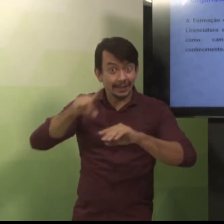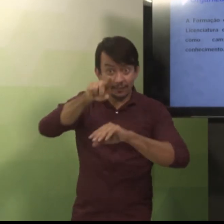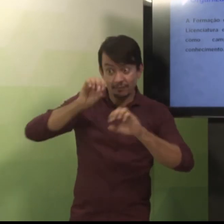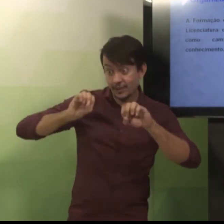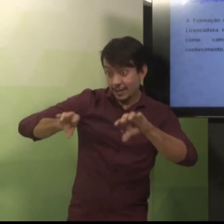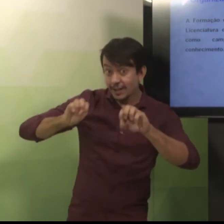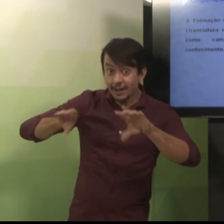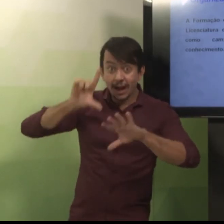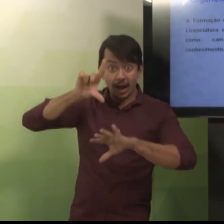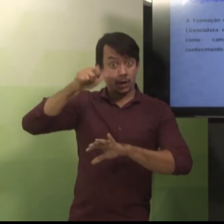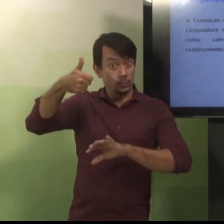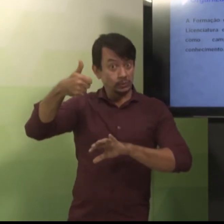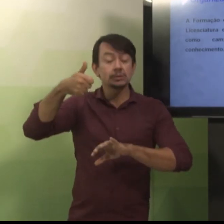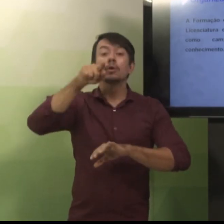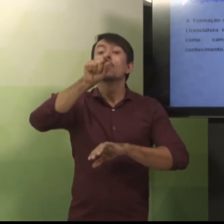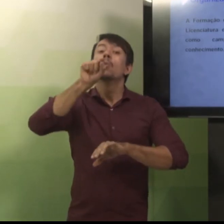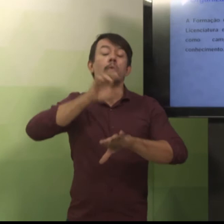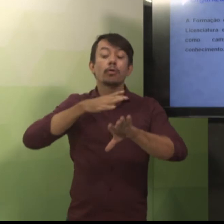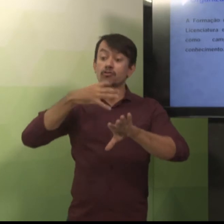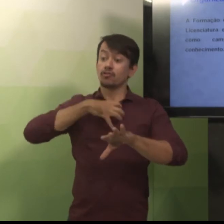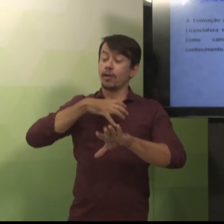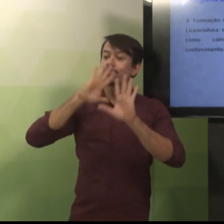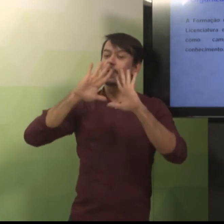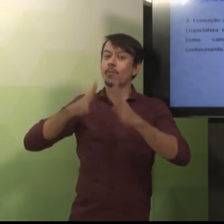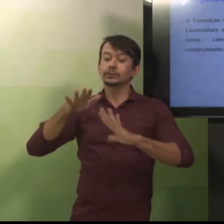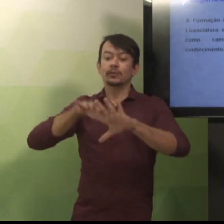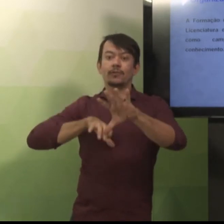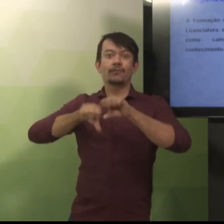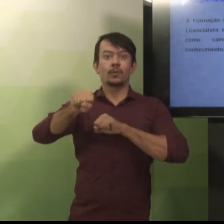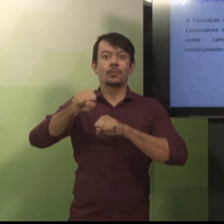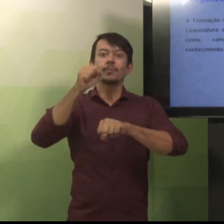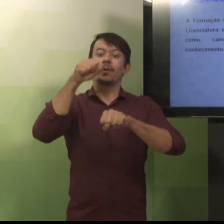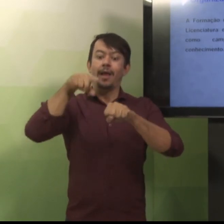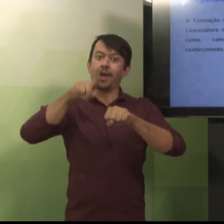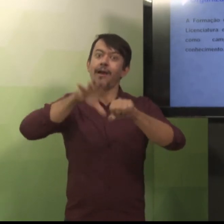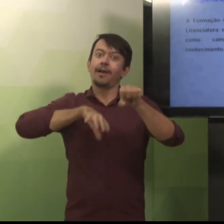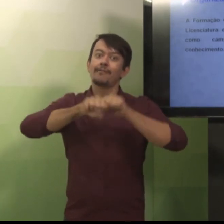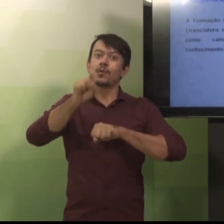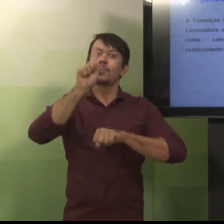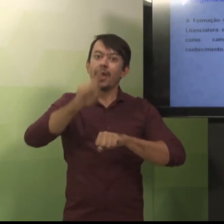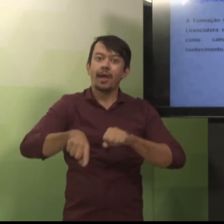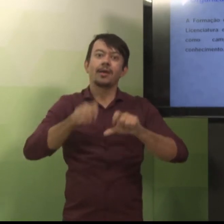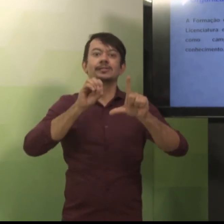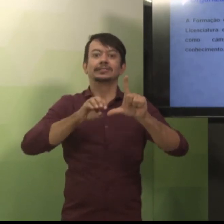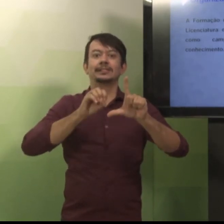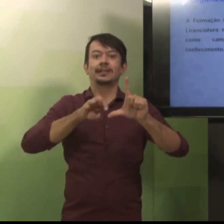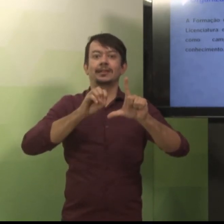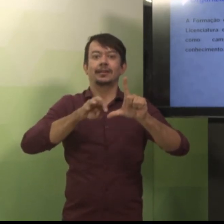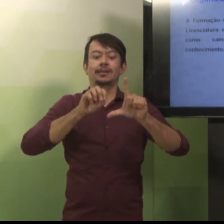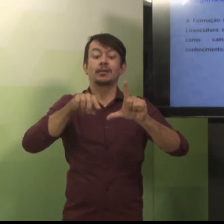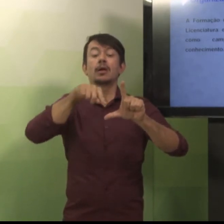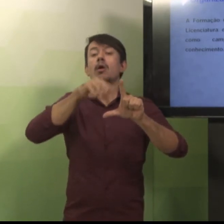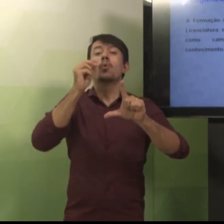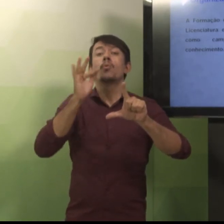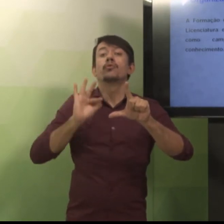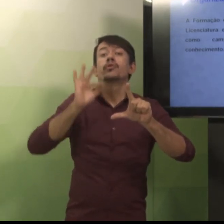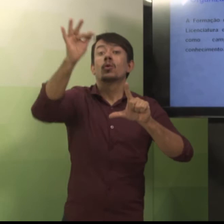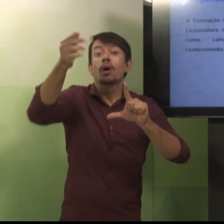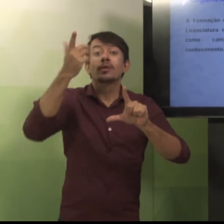de ensinar a L1, de forma que se preparem e futuramente saibam